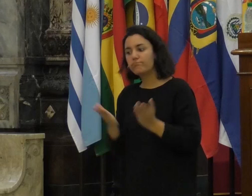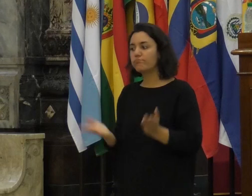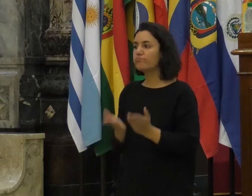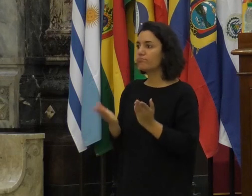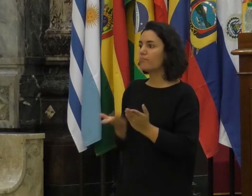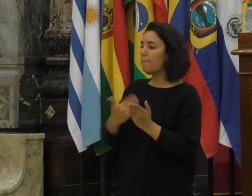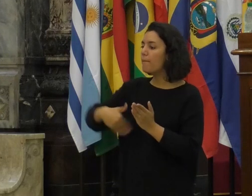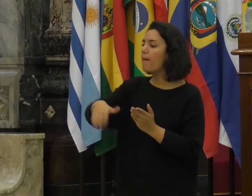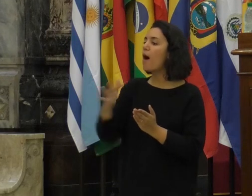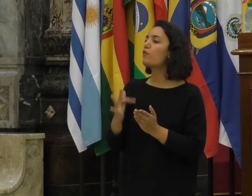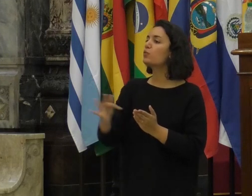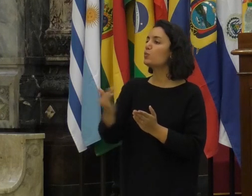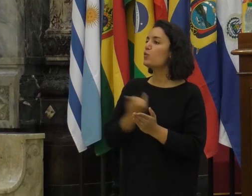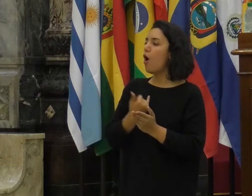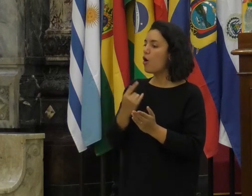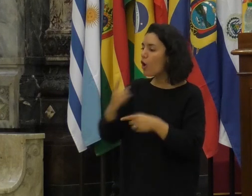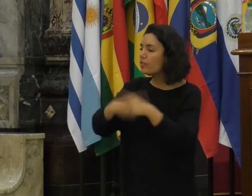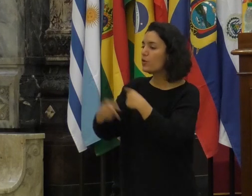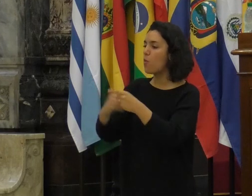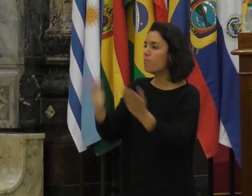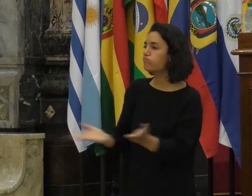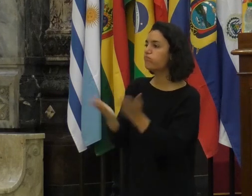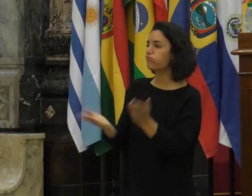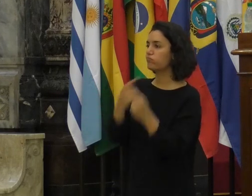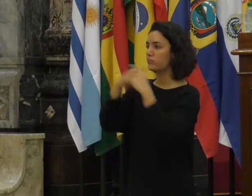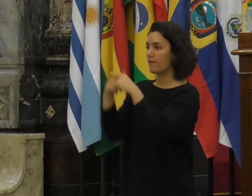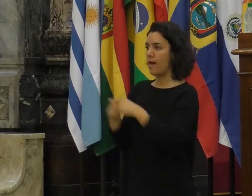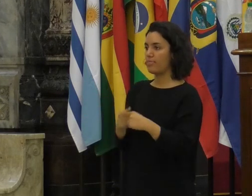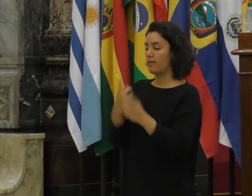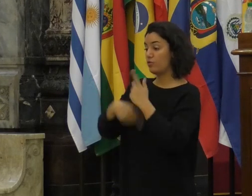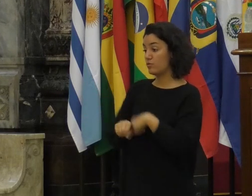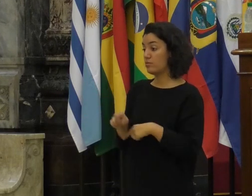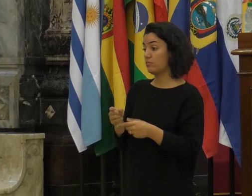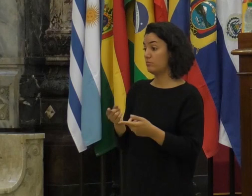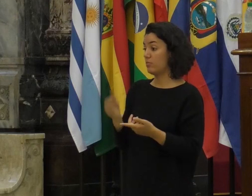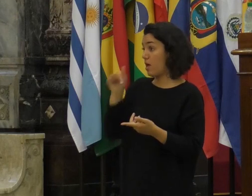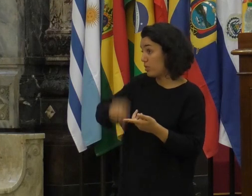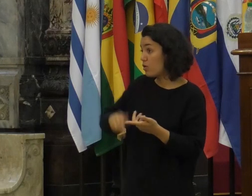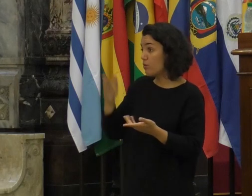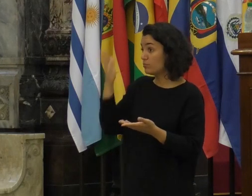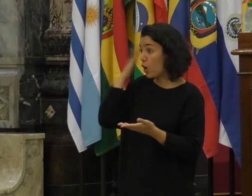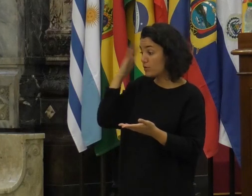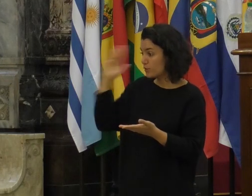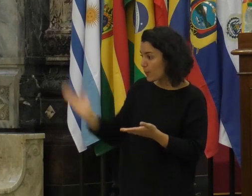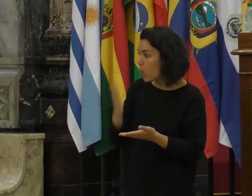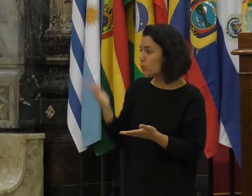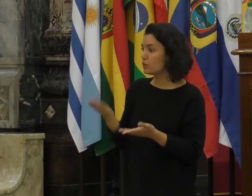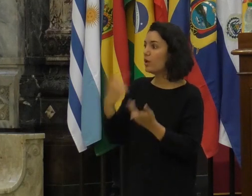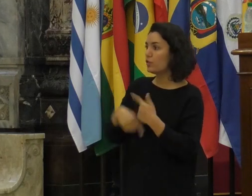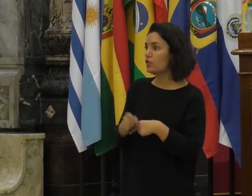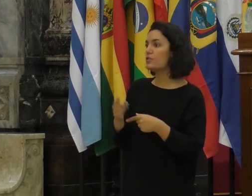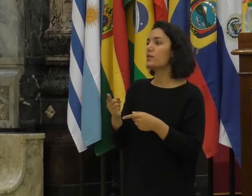producir a futuro. Como hablamos de producción de conocimiento, viene al caso